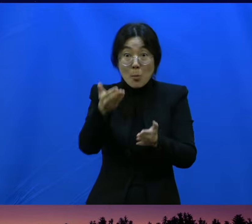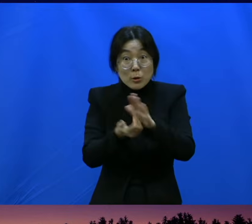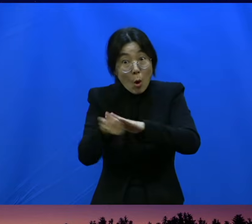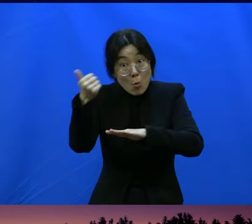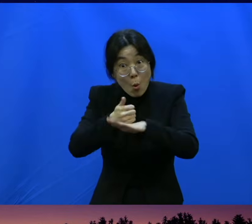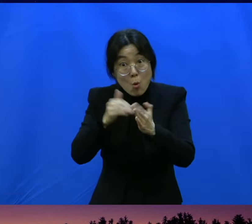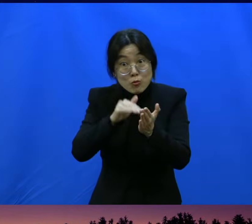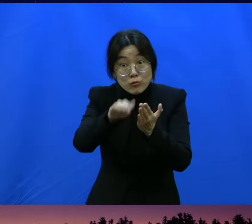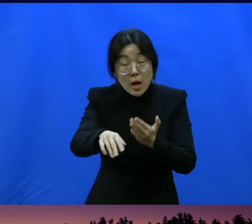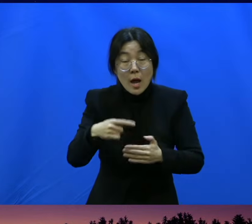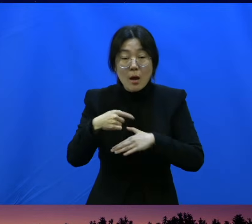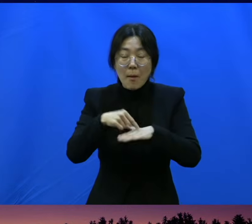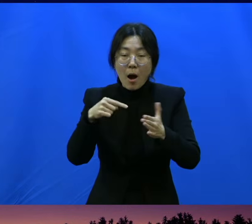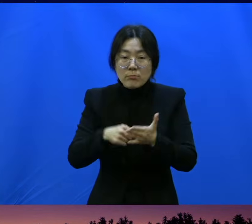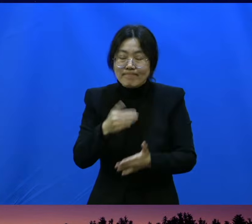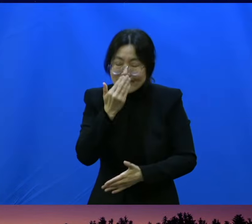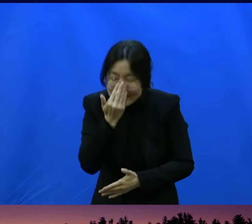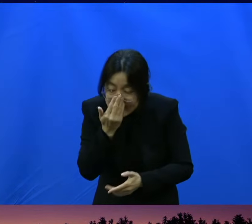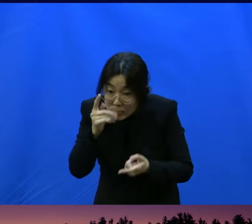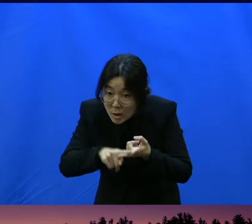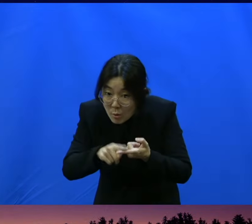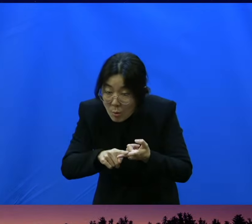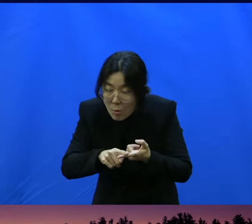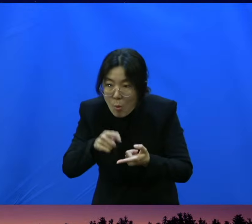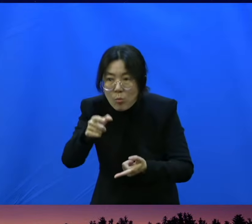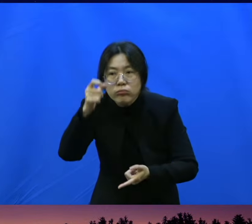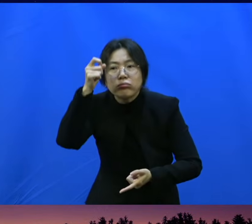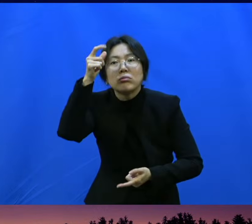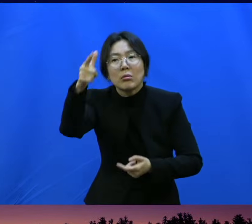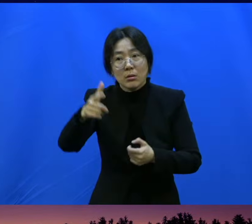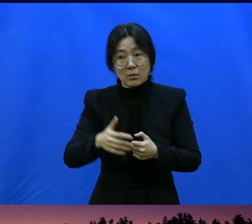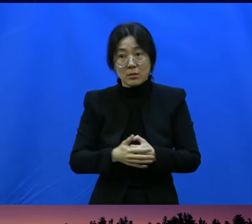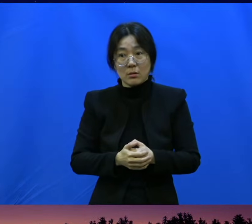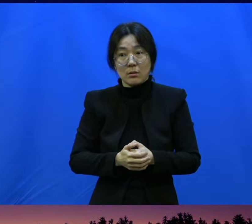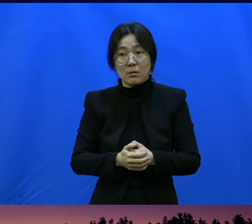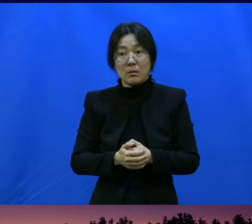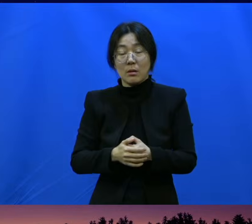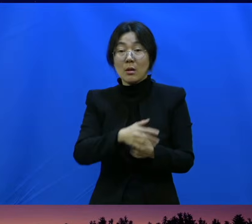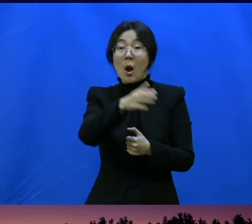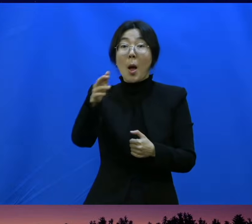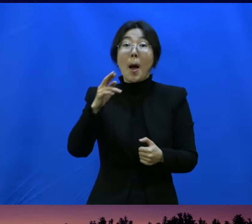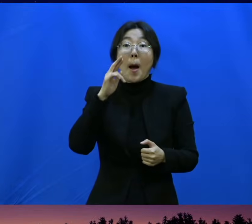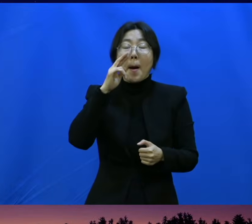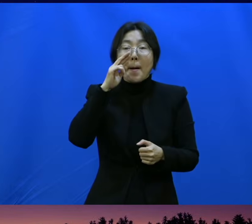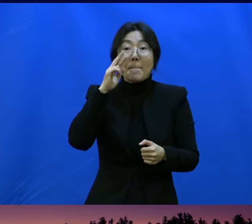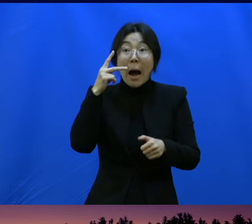여러분 바울과 같은 사람에게 가시를 제거하지 않잖아요. 하나님